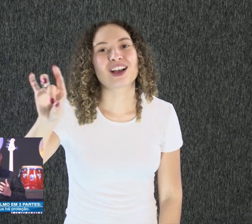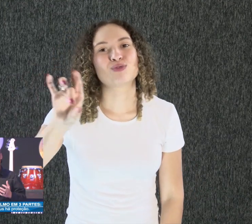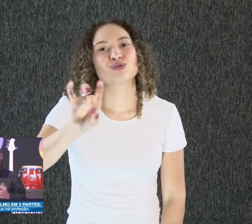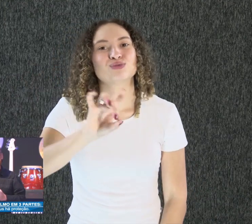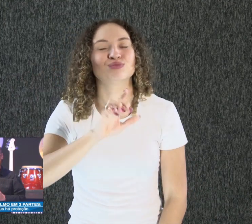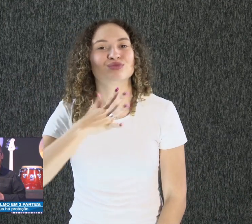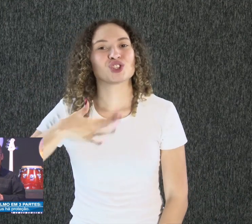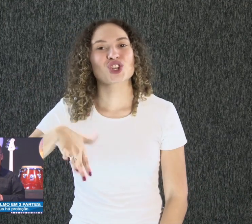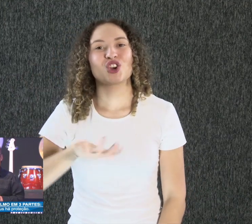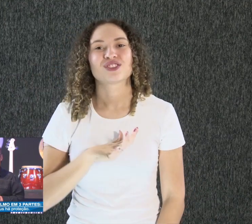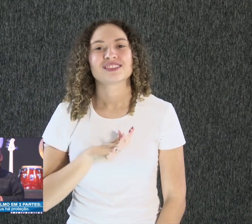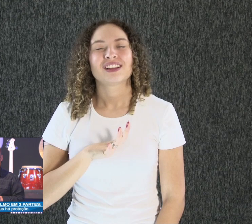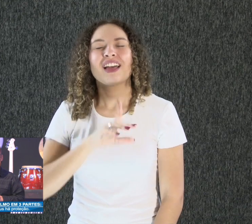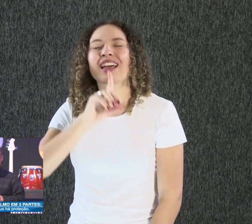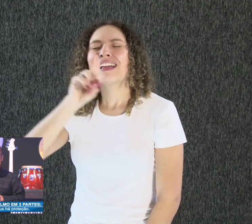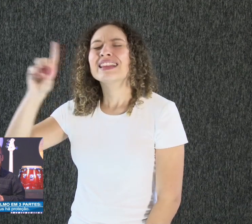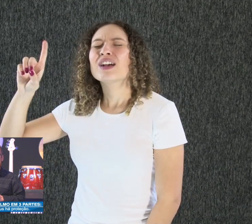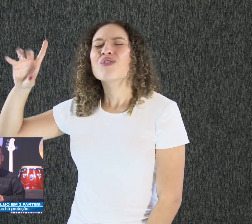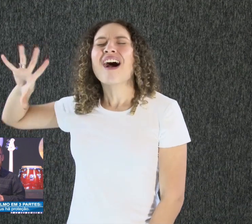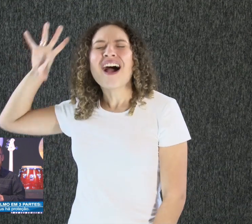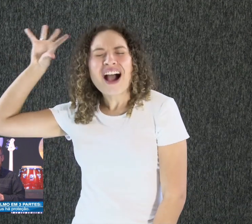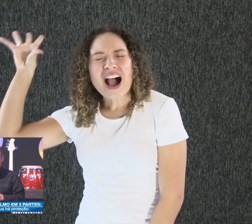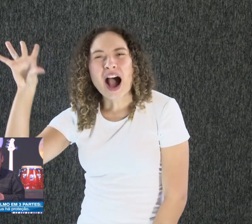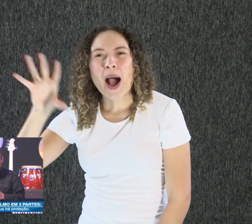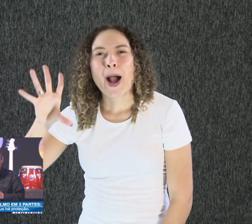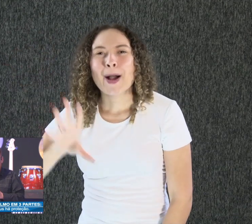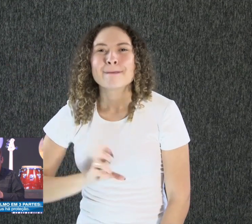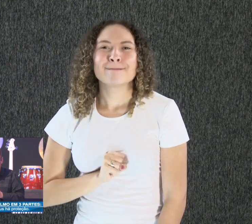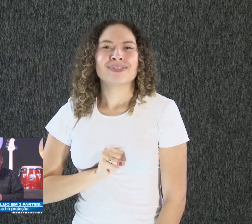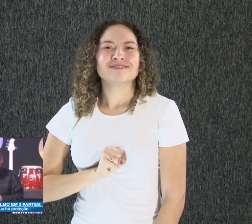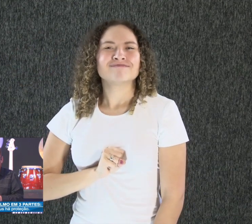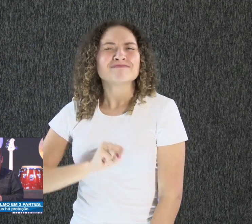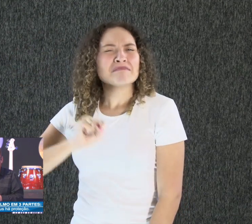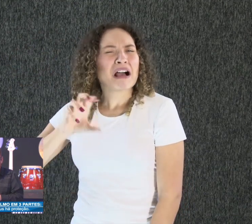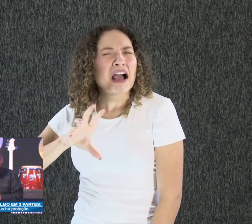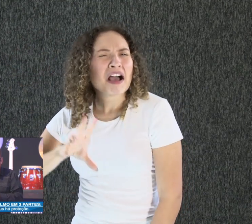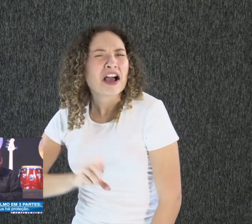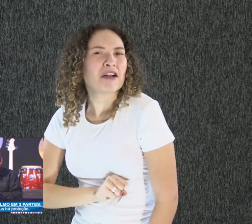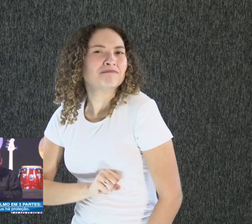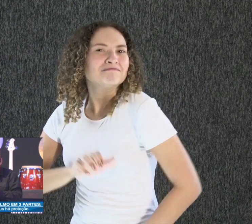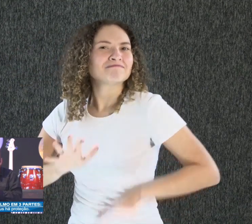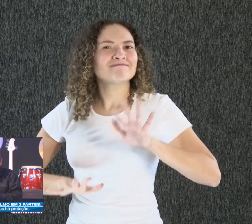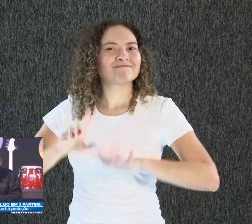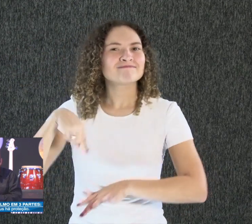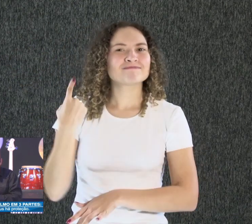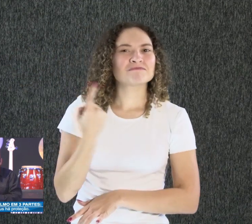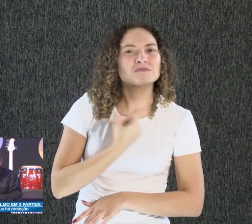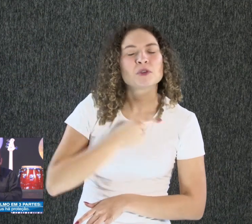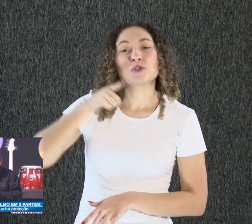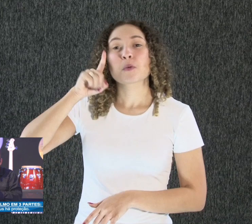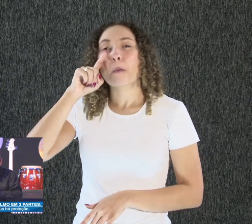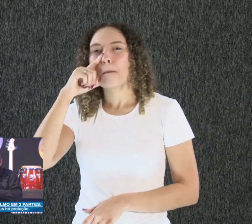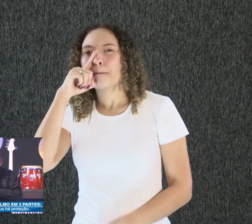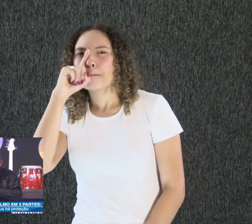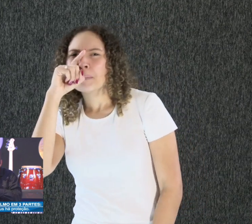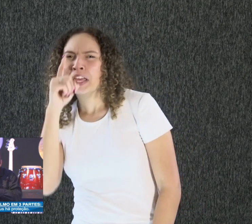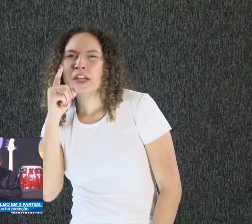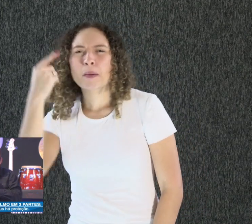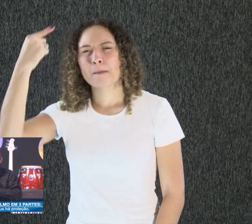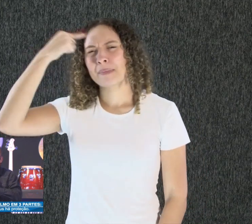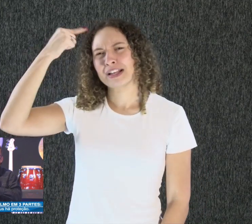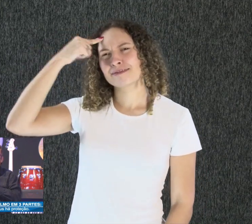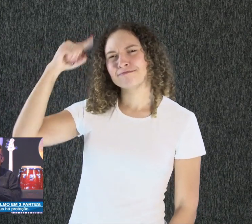nos ama tanto, meus irmãos. Deus te ama tanto, que quando você está em perigo, na sua maior